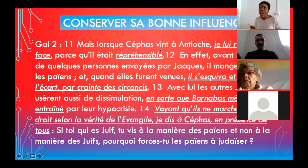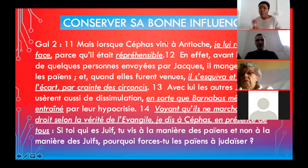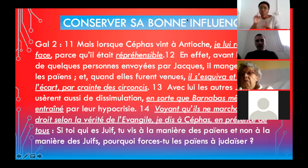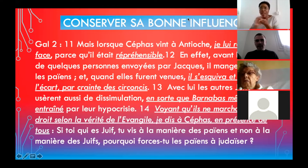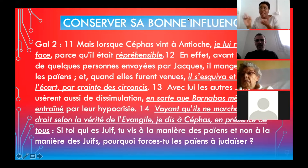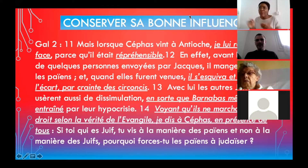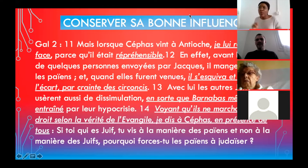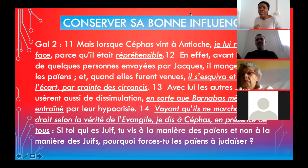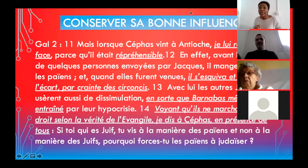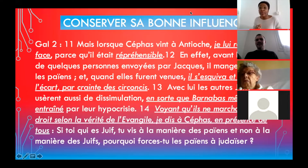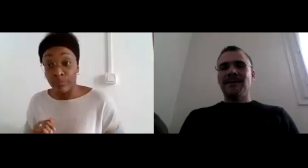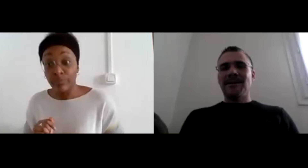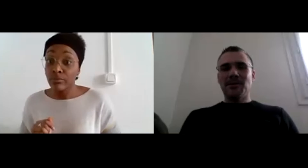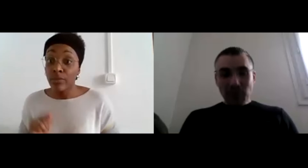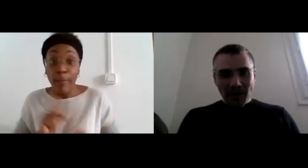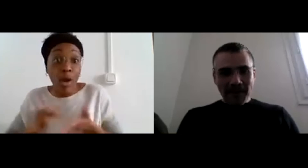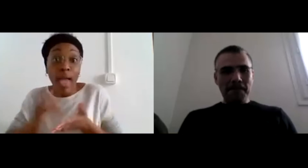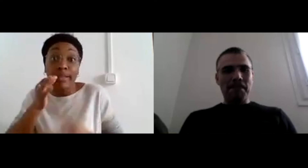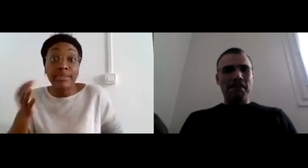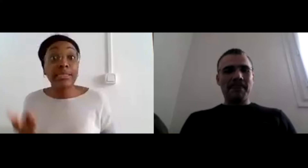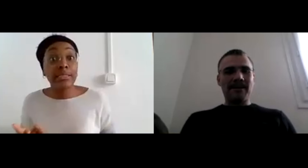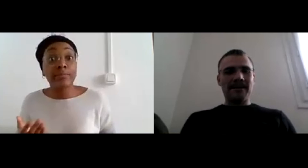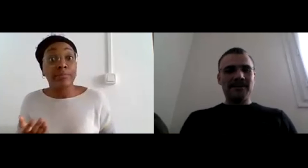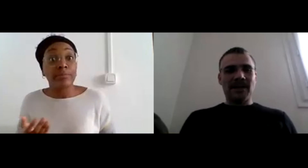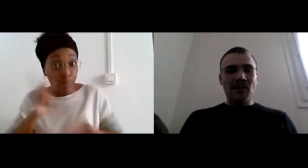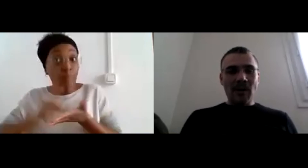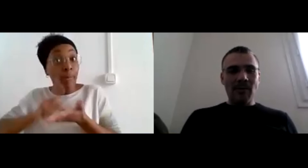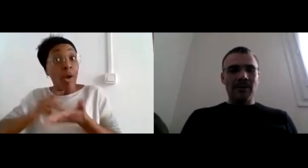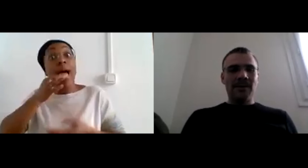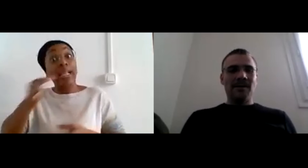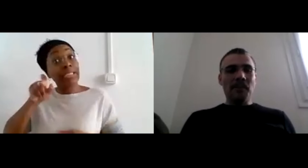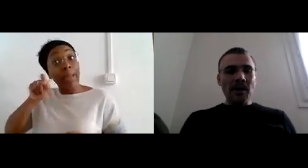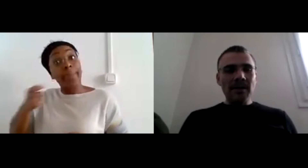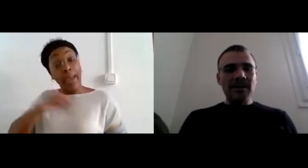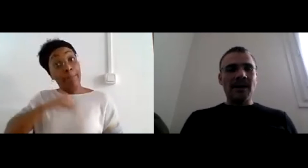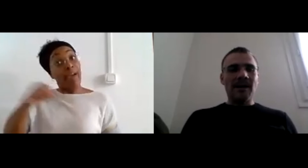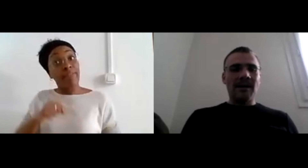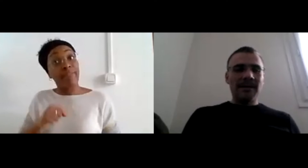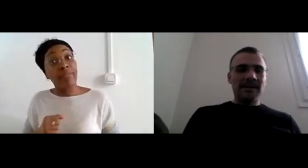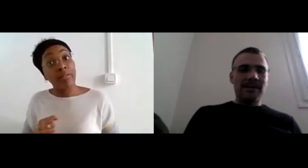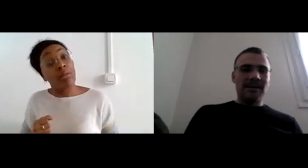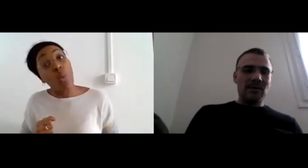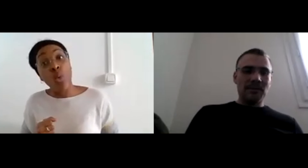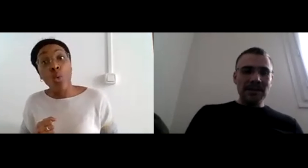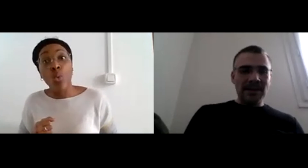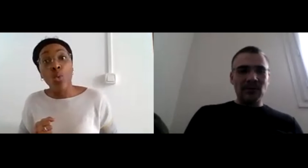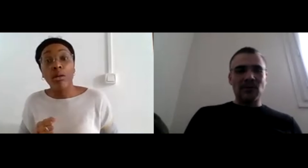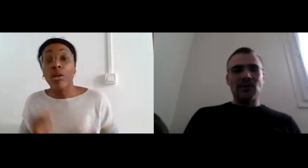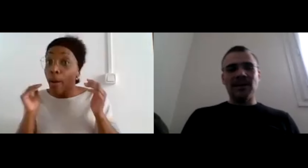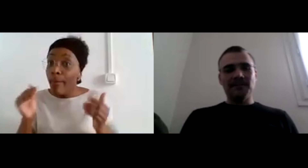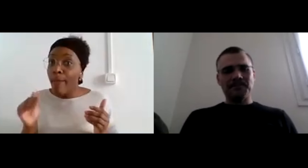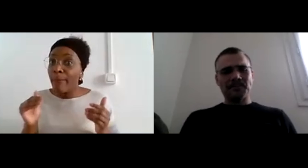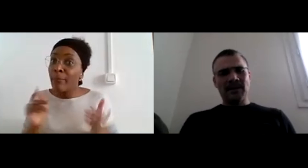Ça, c'est une parole dure. Je dirais, waouh! Paul, qui a son ministère de